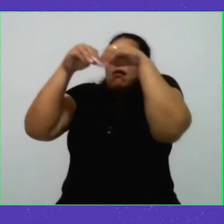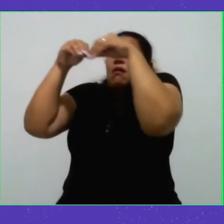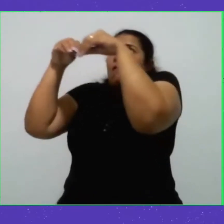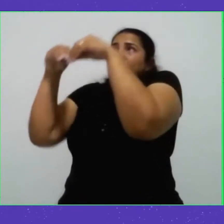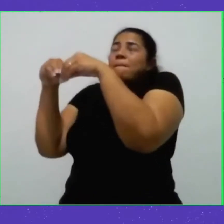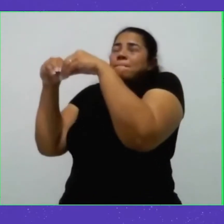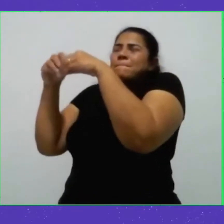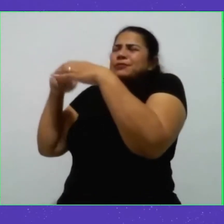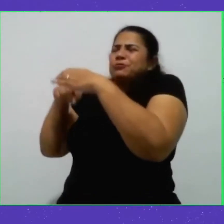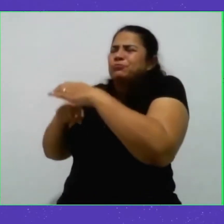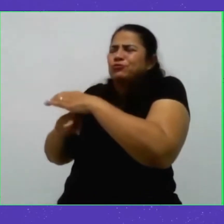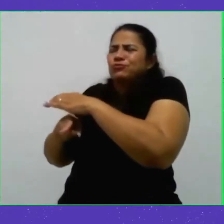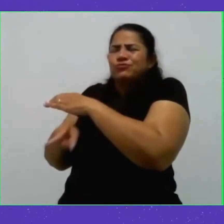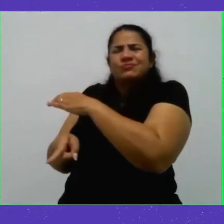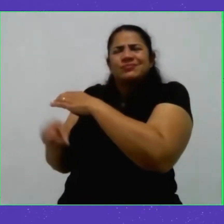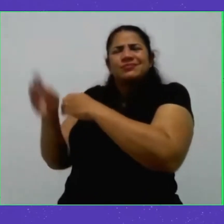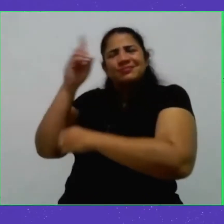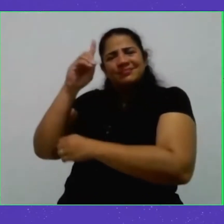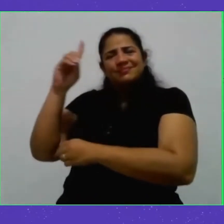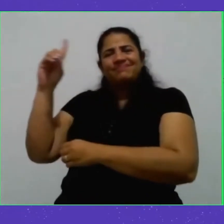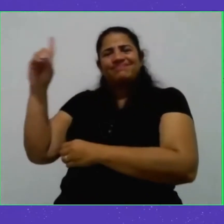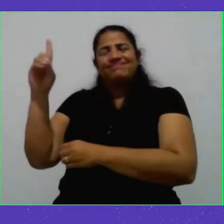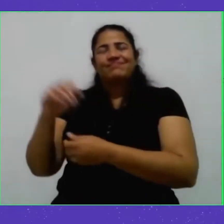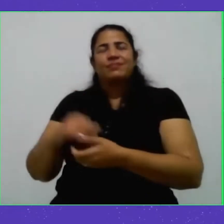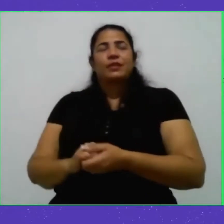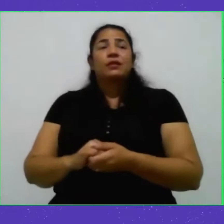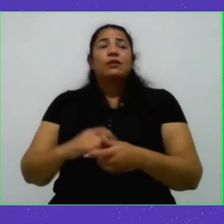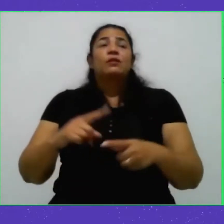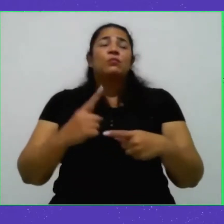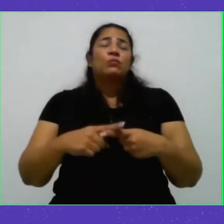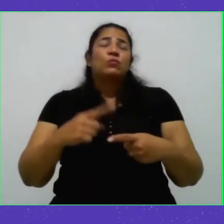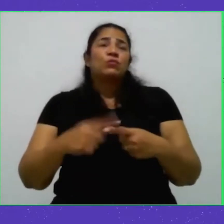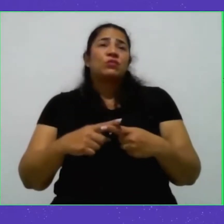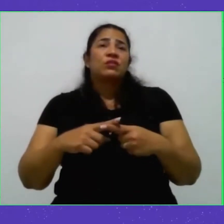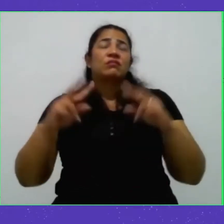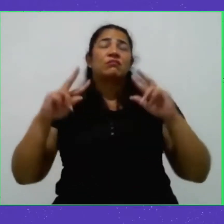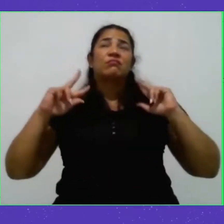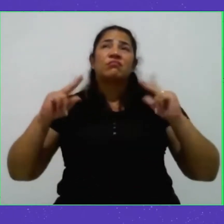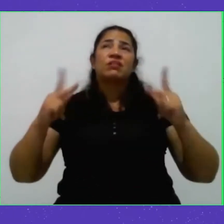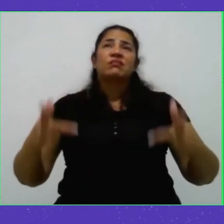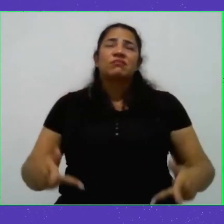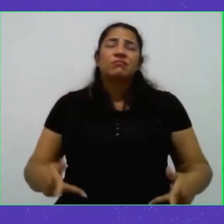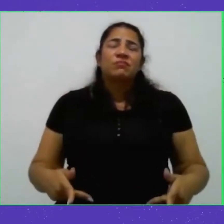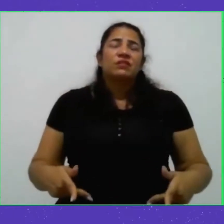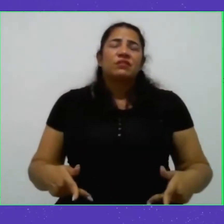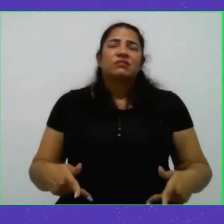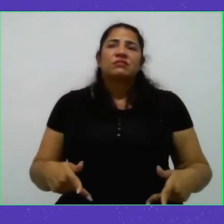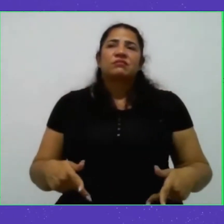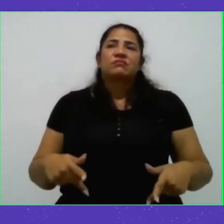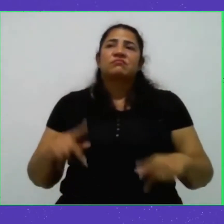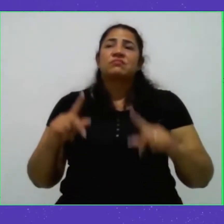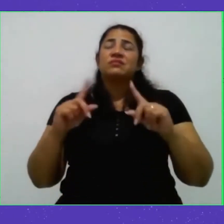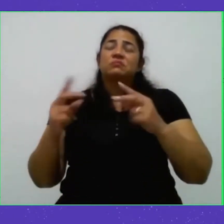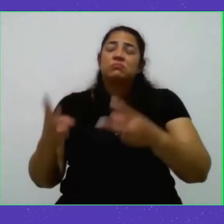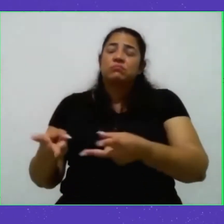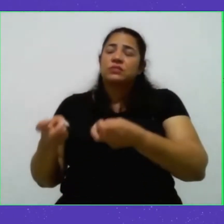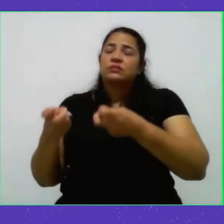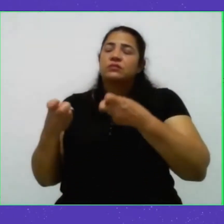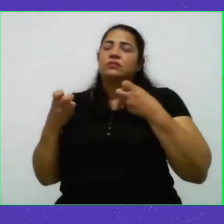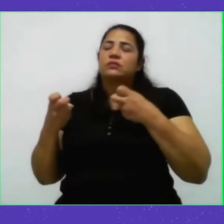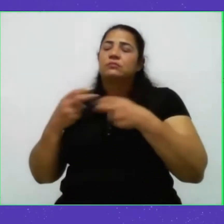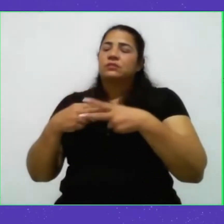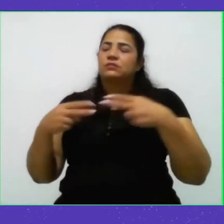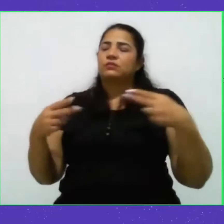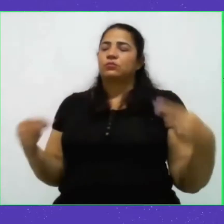Ora, o homem natural não aceita as coisas do Espírito de Deus, porque lhes são loucura e